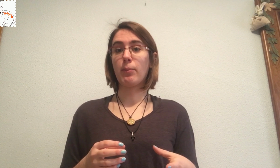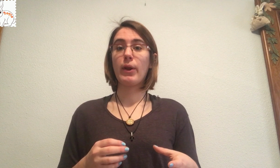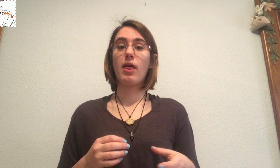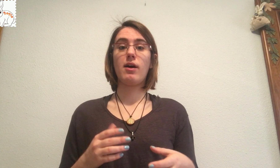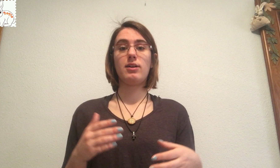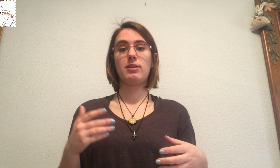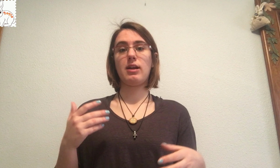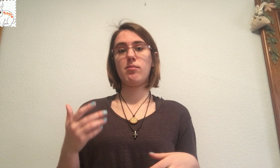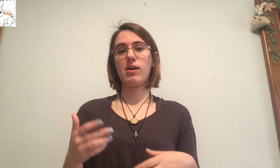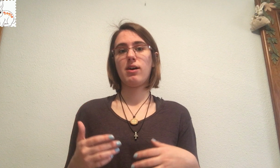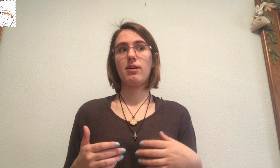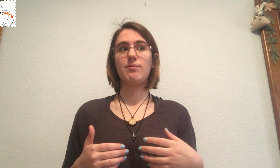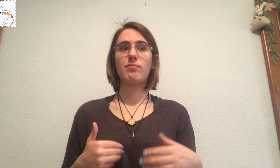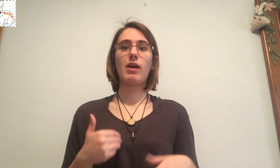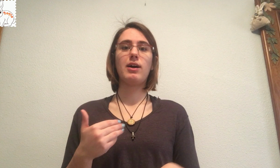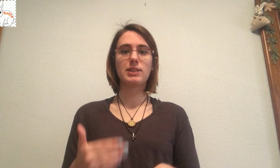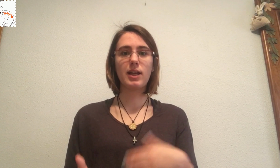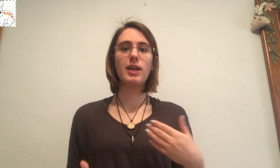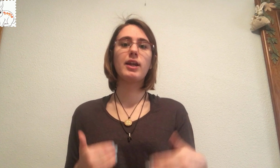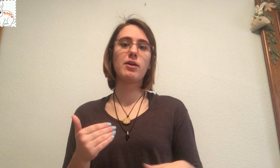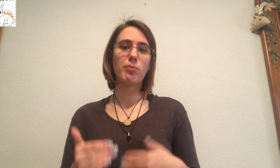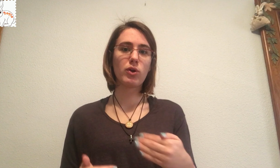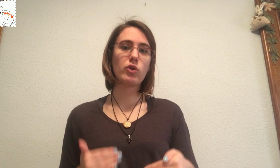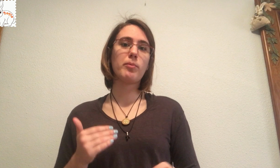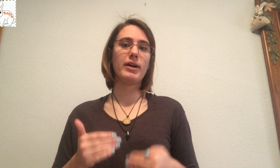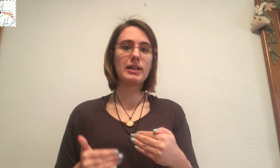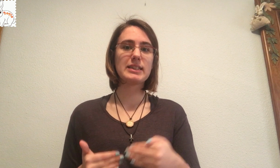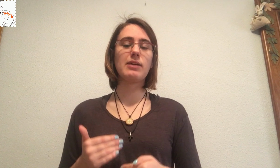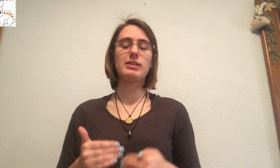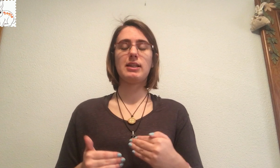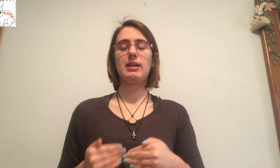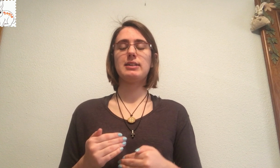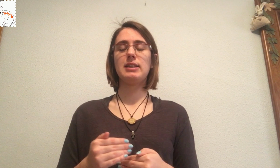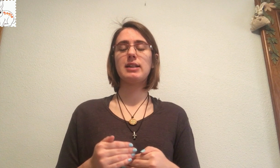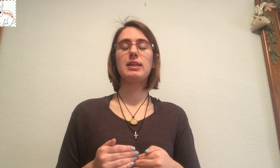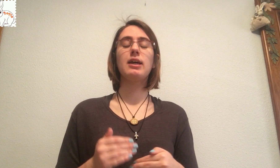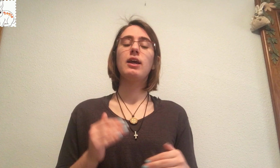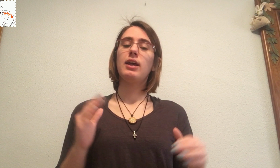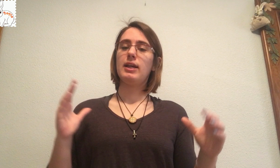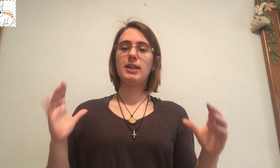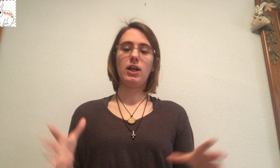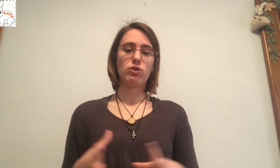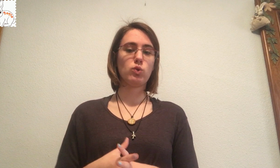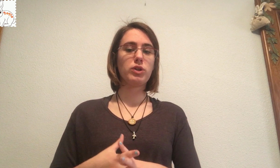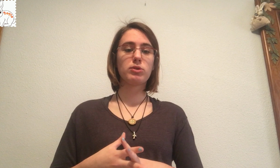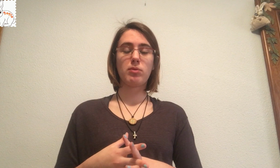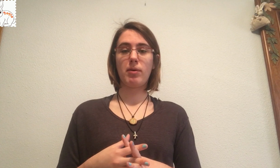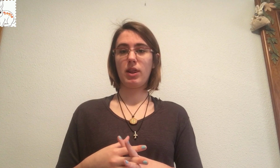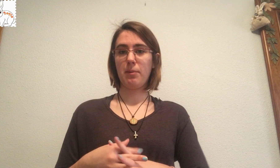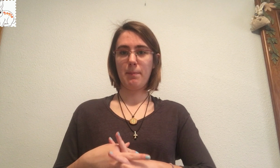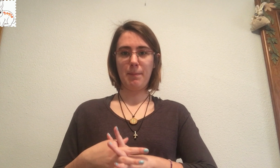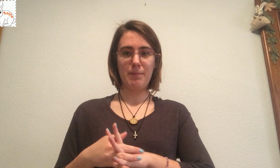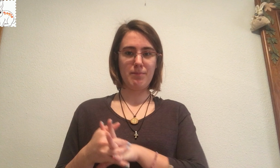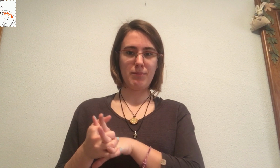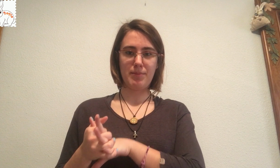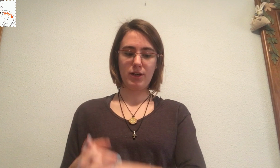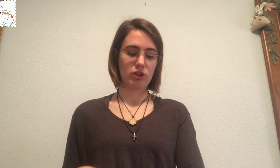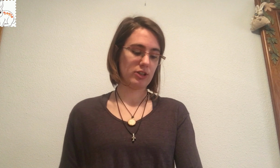temporada Te anima A seguir Ahí un poquillo más ¿Sabes? De engancharte Y ya Los últimos Me parecen Pepinotes